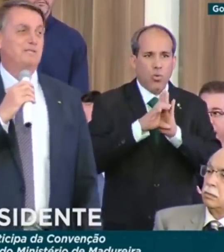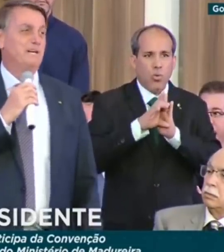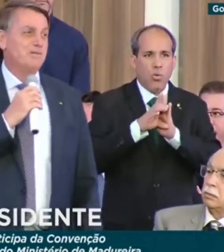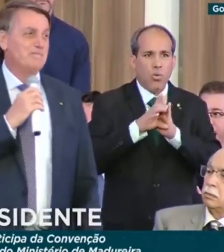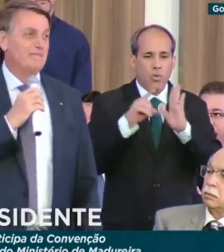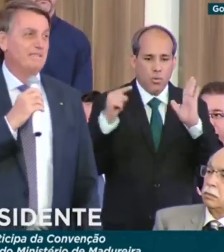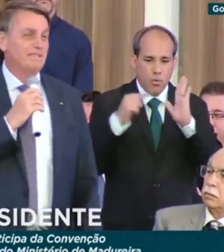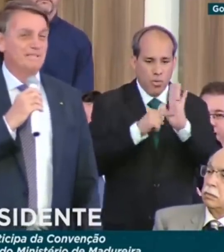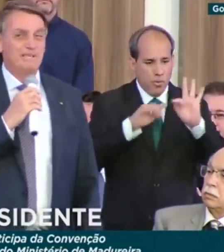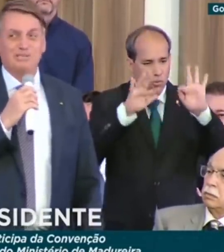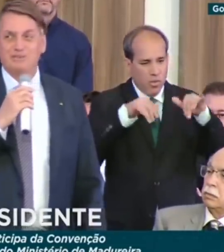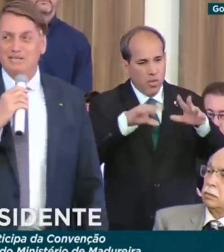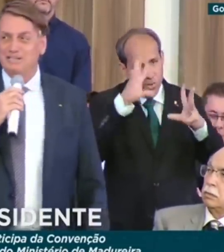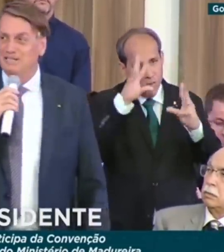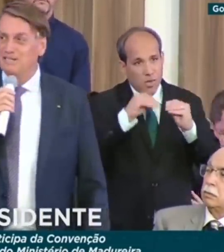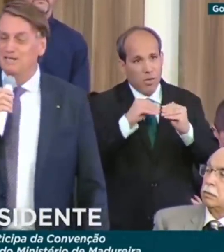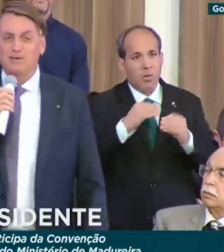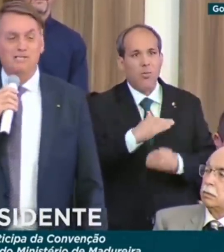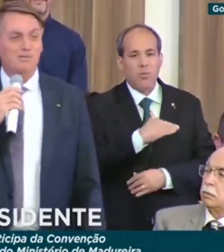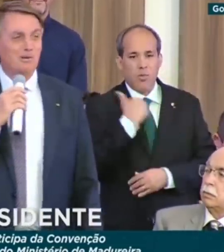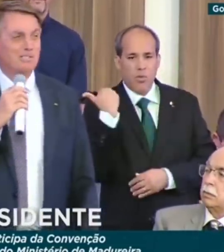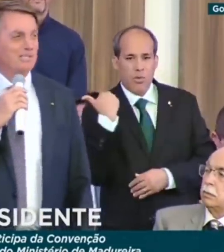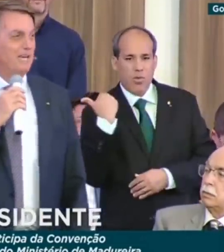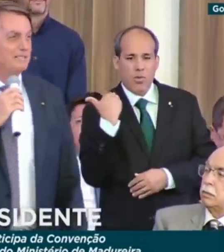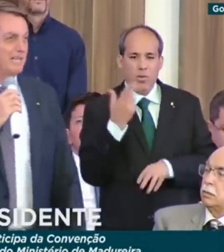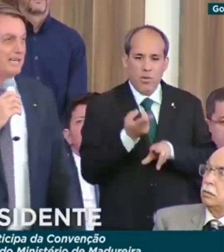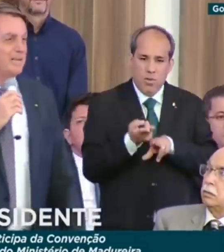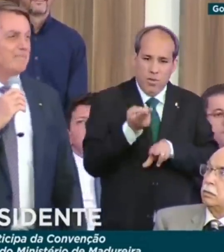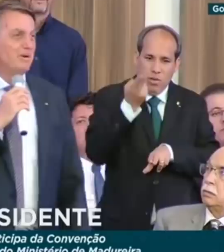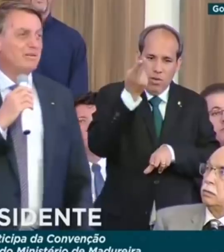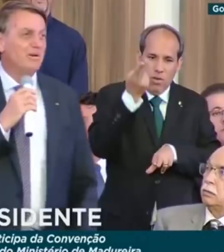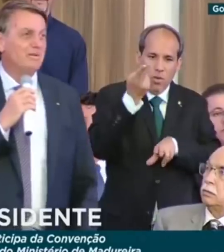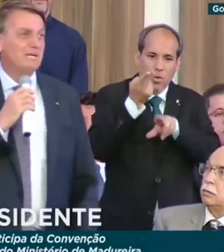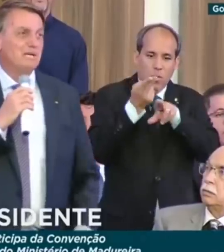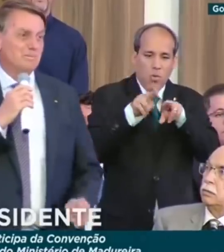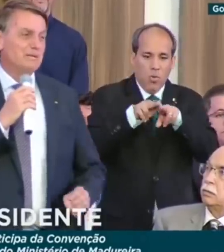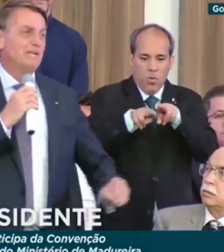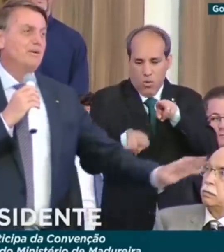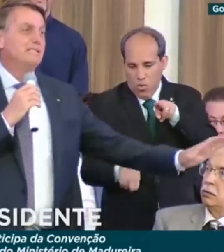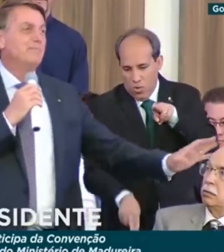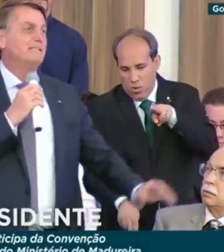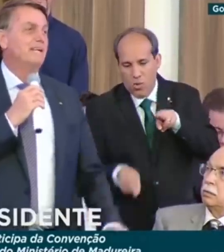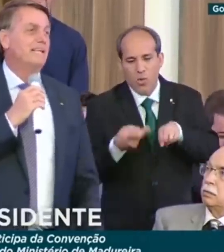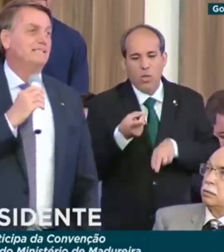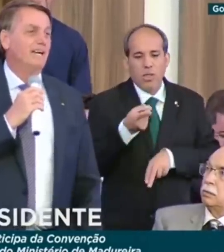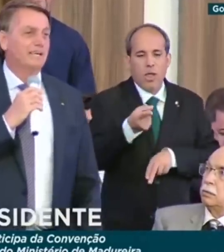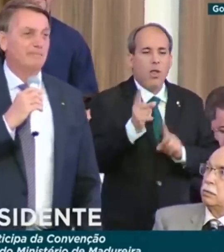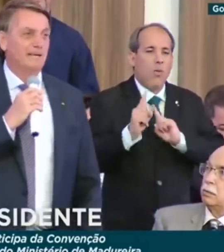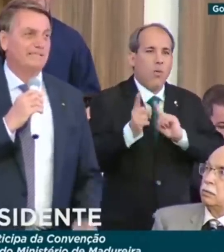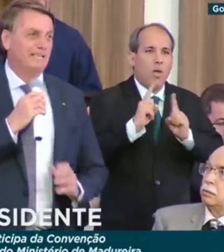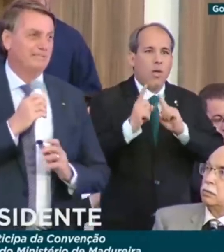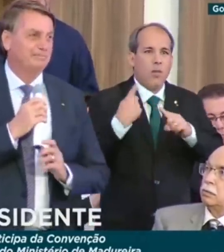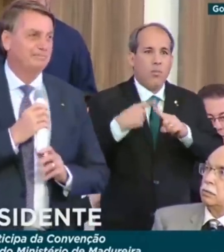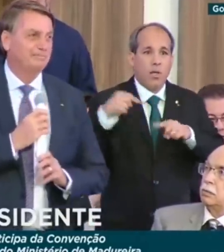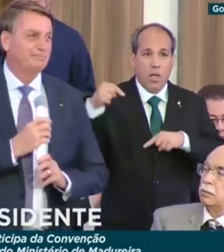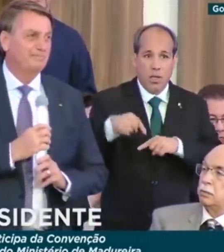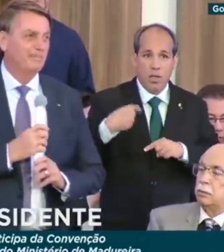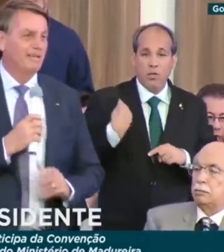ponto final, é que vai dizer se a nossa morte é eterna ou não, porque a nossa passagem aqui pela